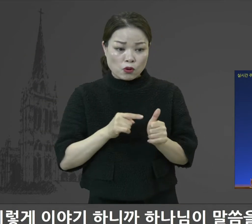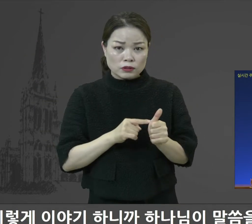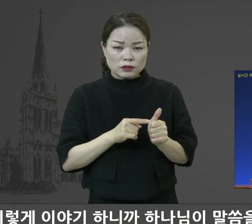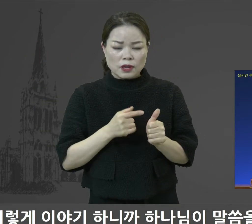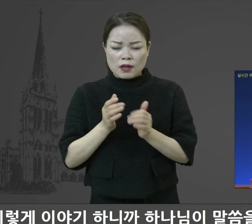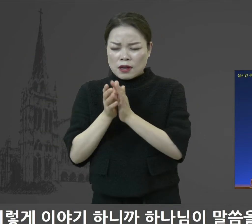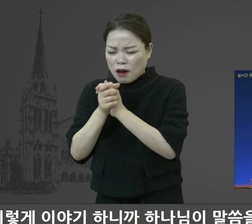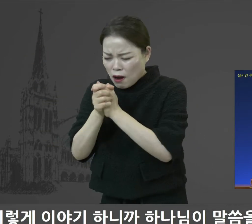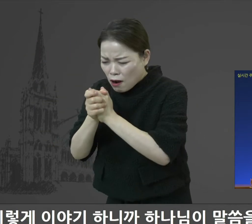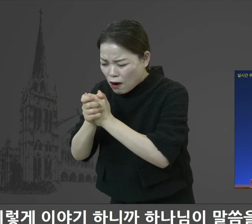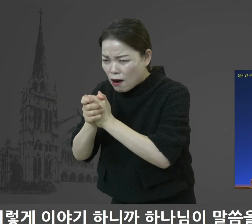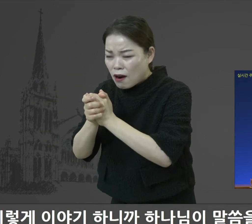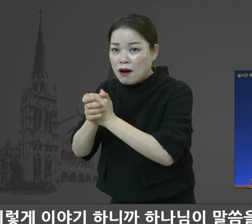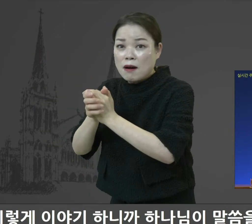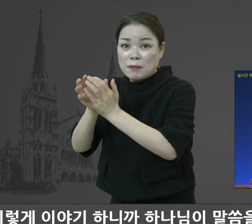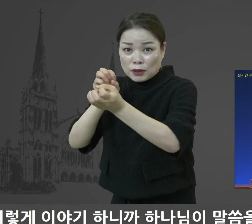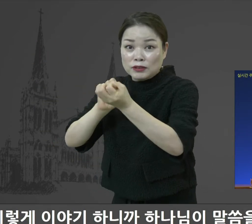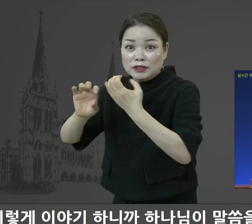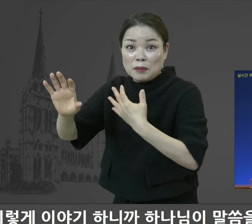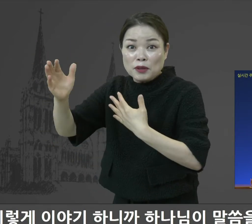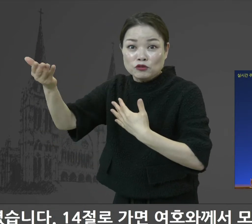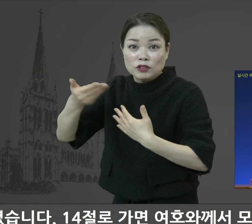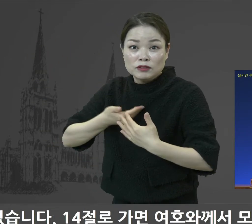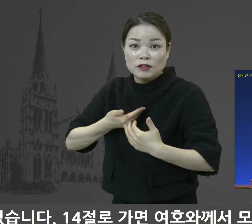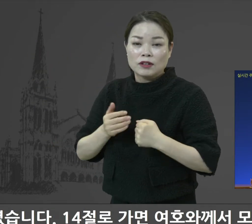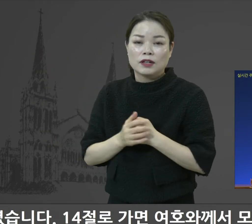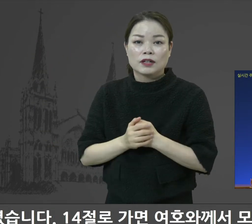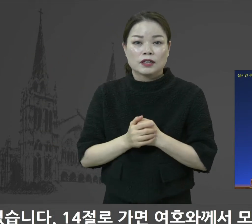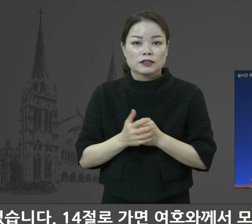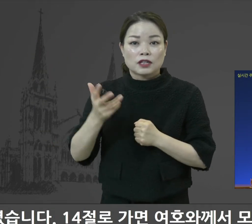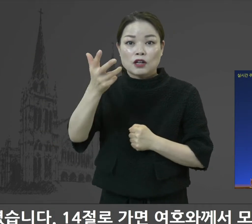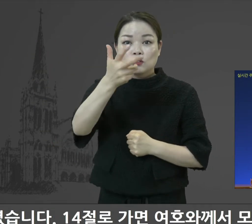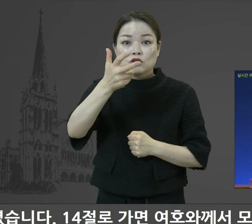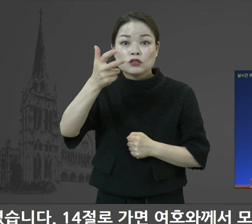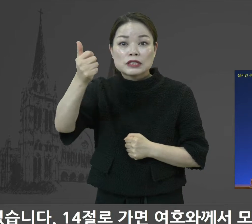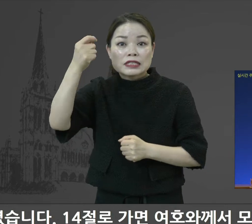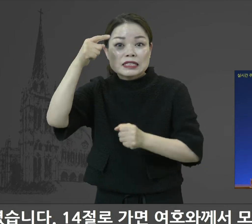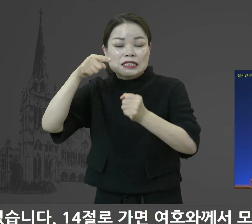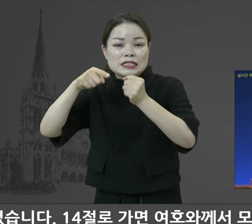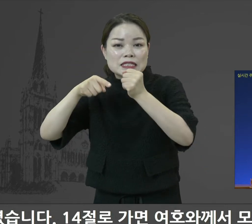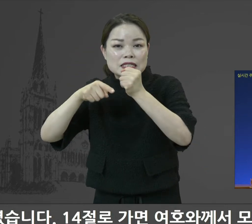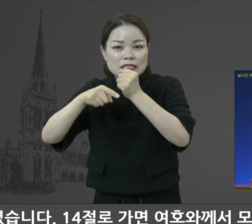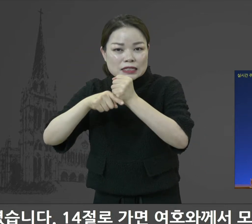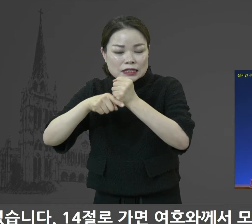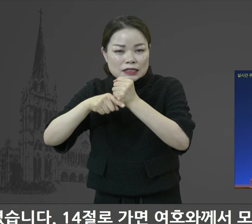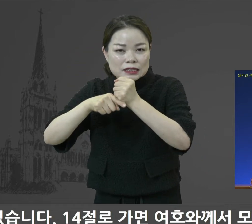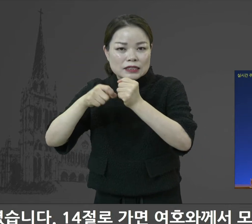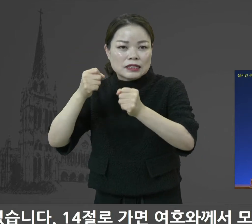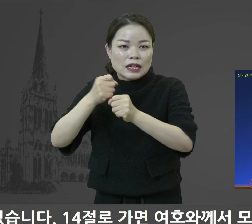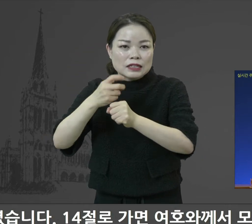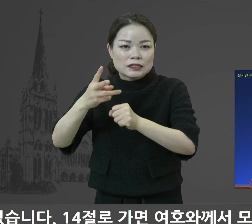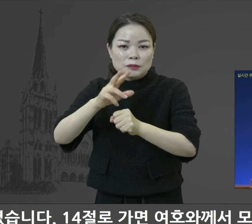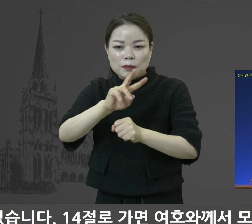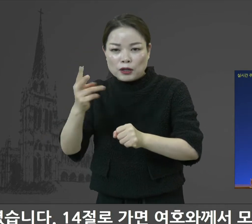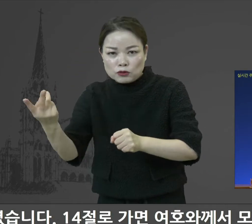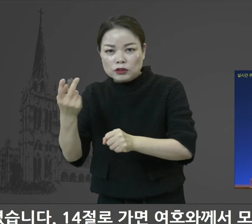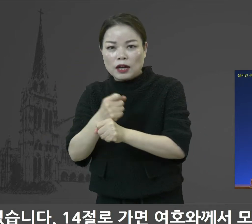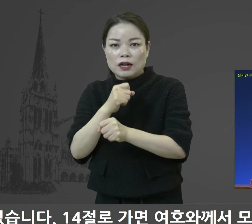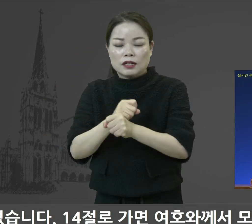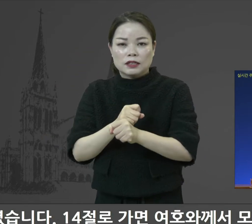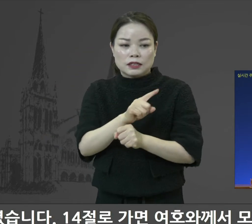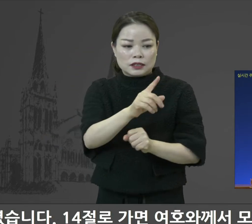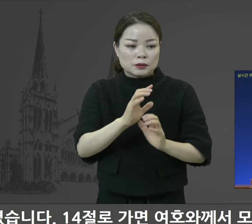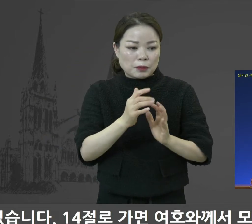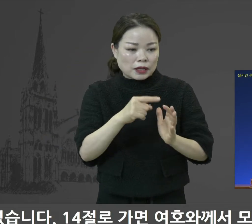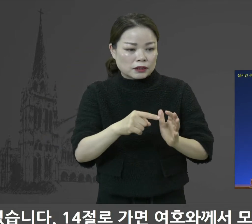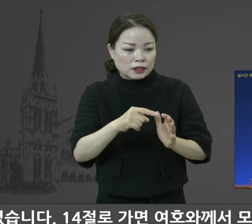청원을 바로 수용하십니다. 읽으십시다. 여호와께서 뜻을 돌이키사 말씀하신 화를 그